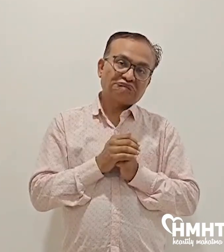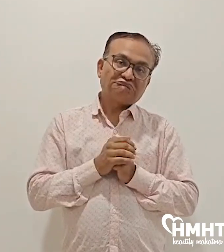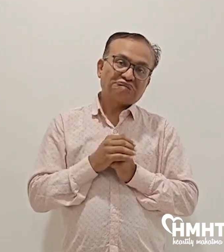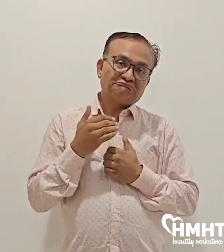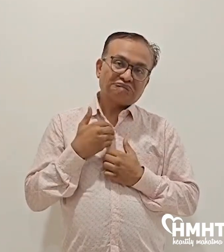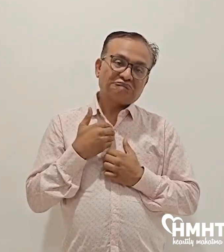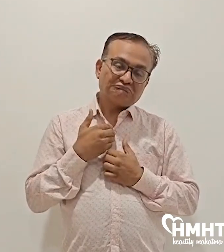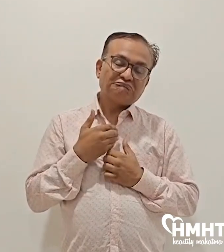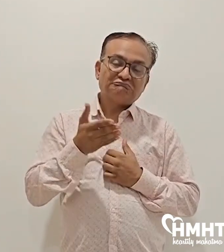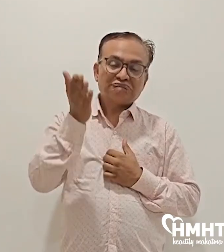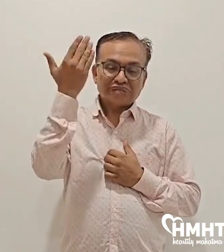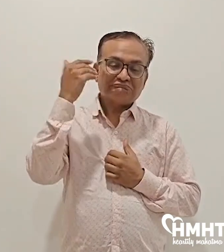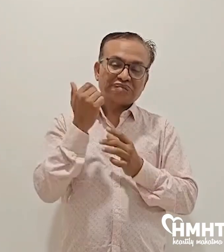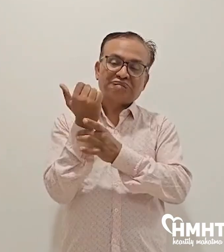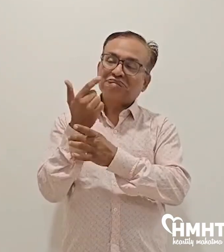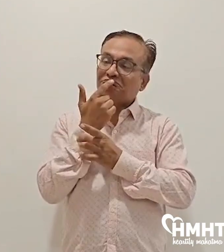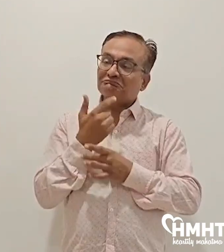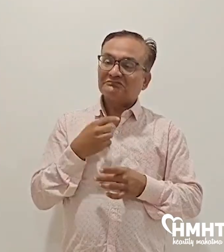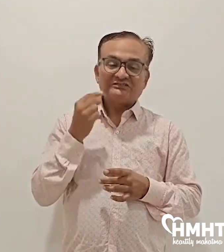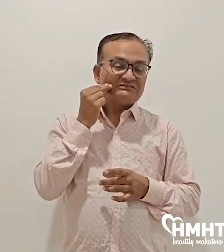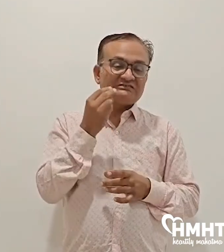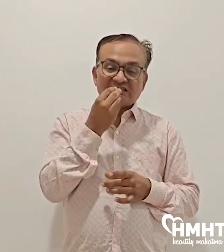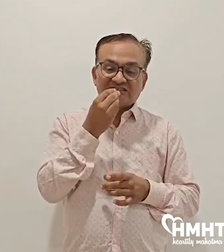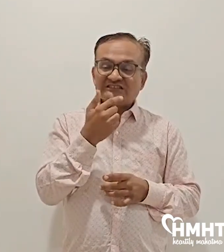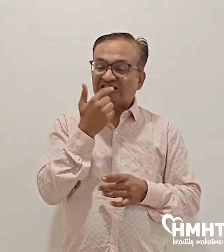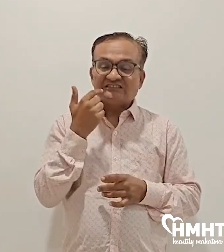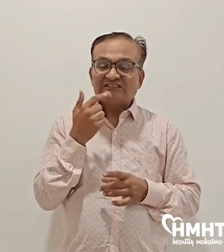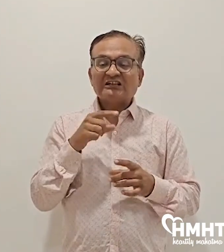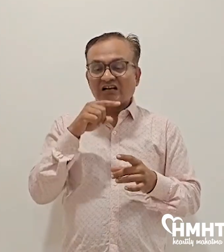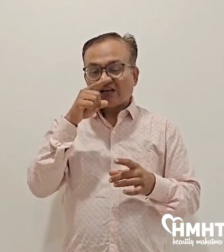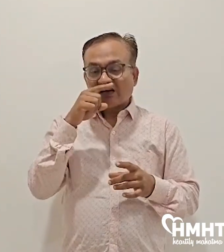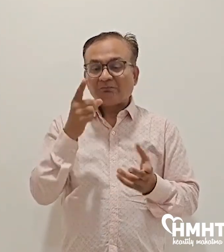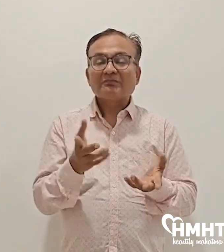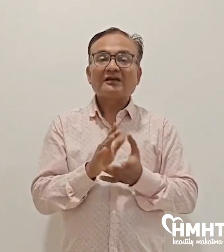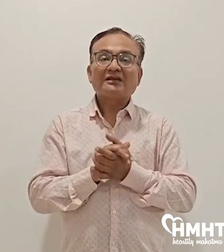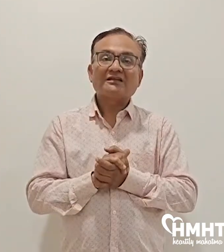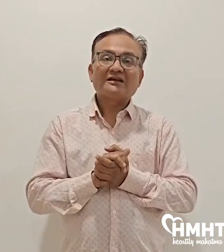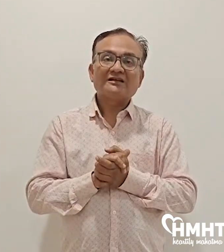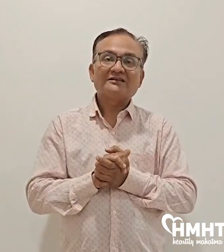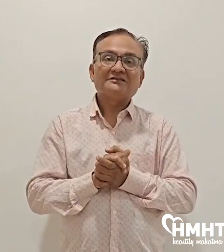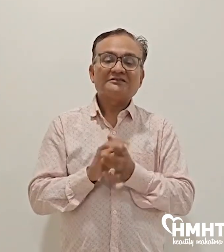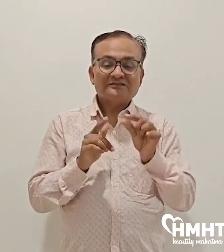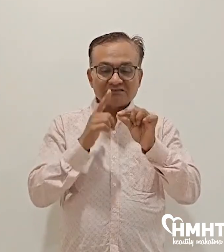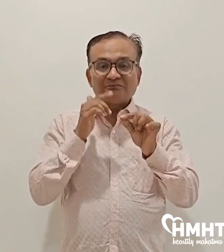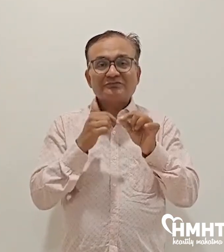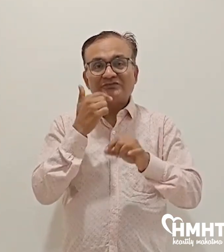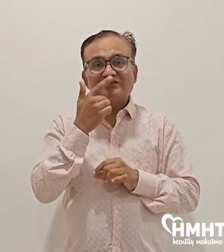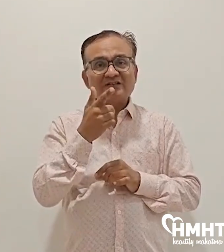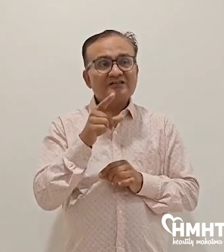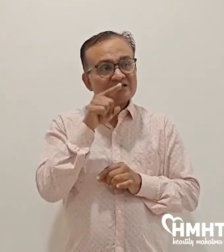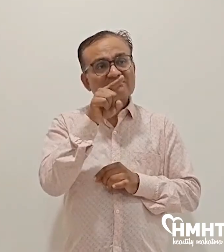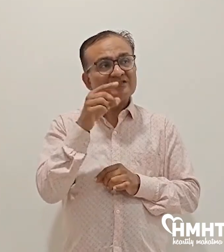હતા તો તમારા દાંત પડી જતા હતા? હા, થોડી સડી ગયા હતા બધા. દાંત કાઢવા પડ્યા,